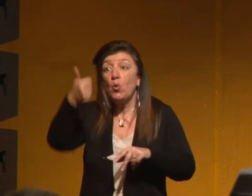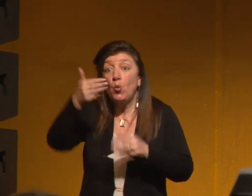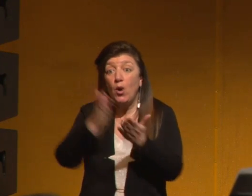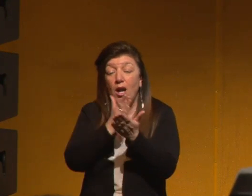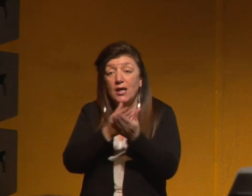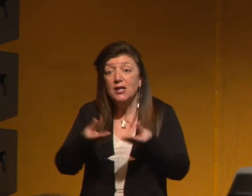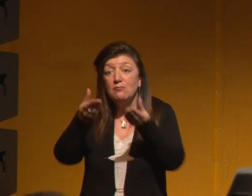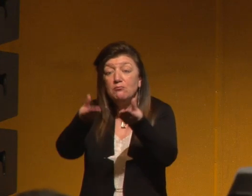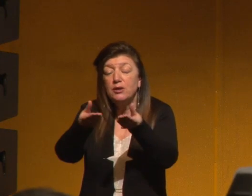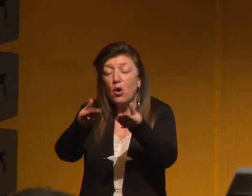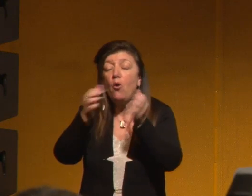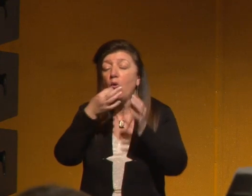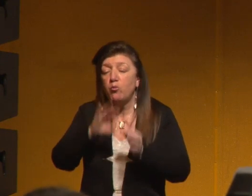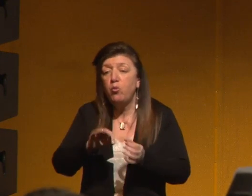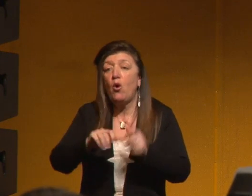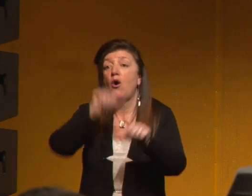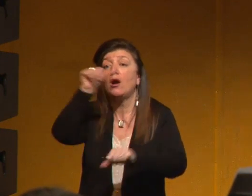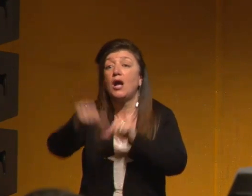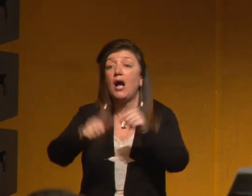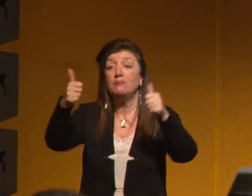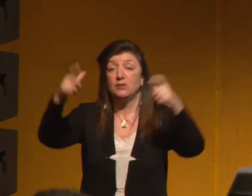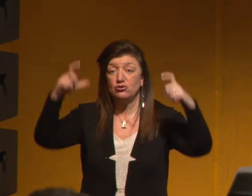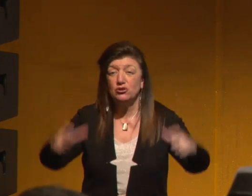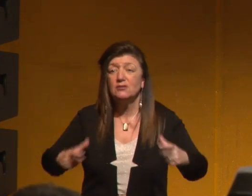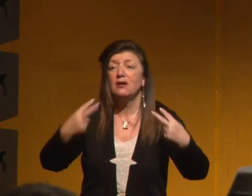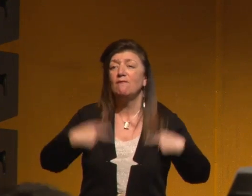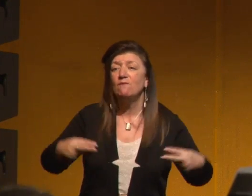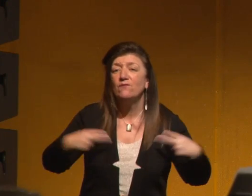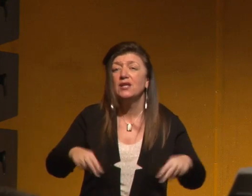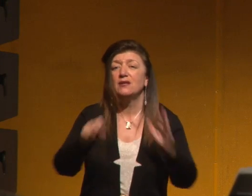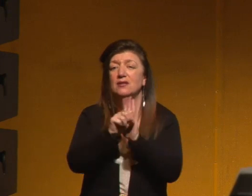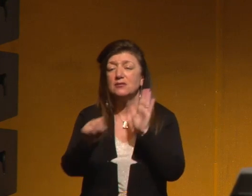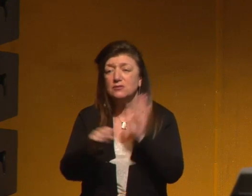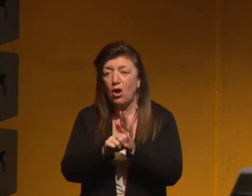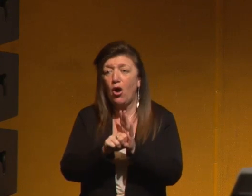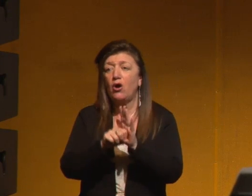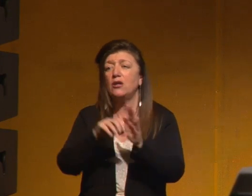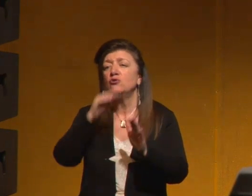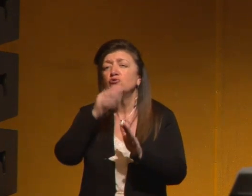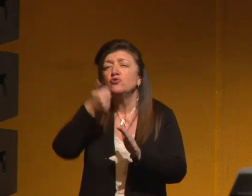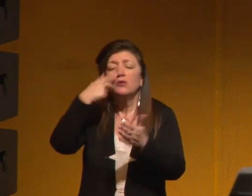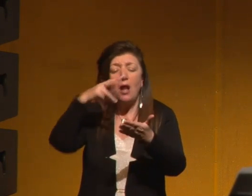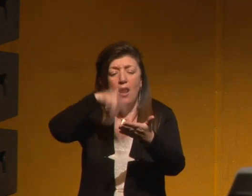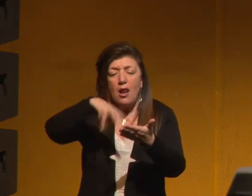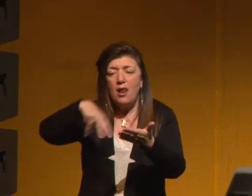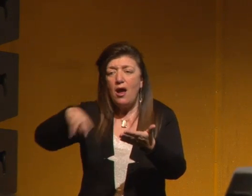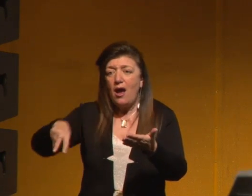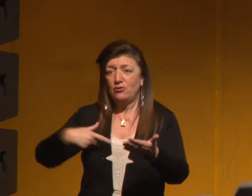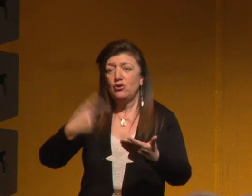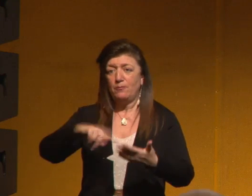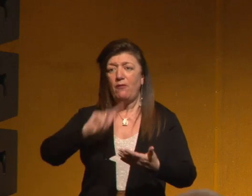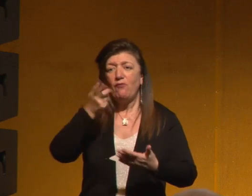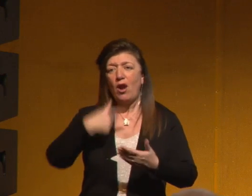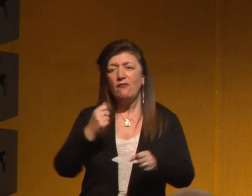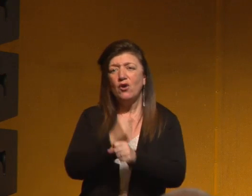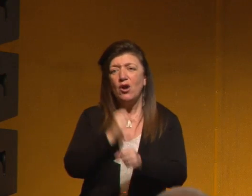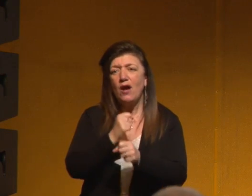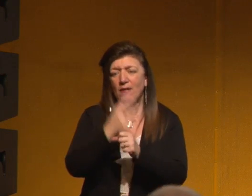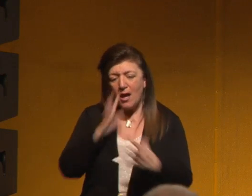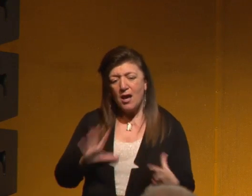storie per questo il nostro primo intento è stato quello di lavorare cercando di ricucire il legame tra il salone la città le sue